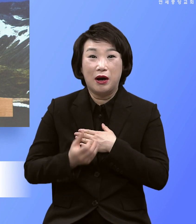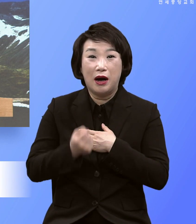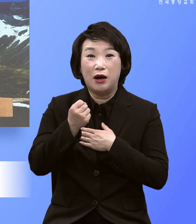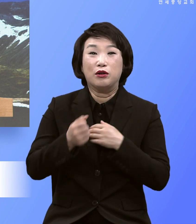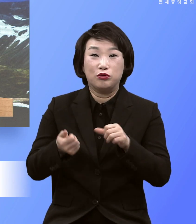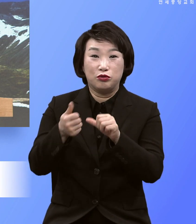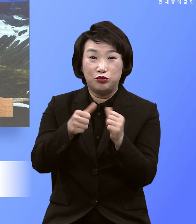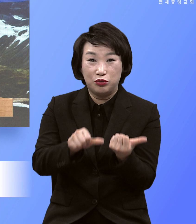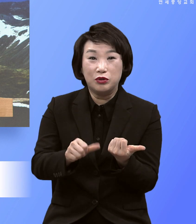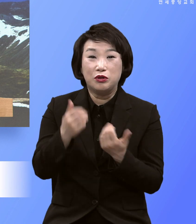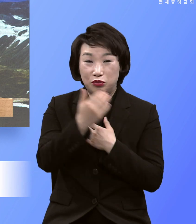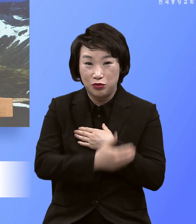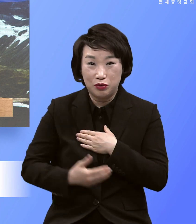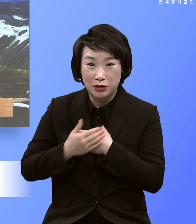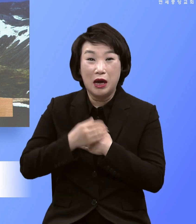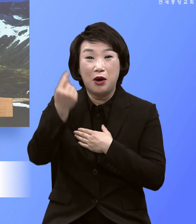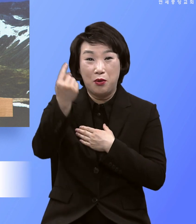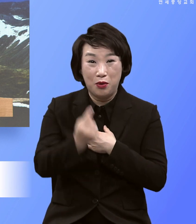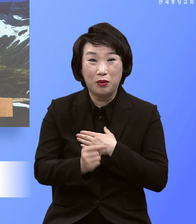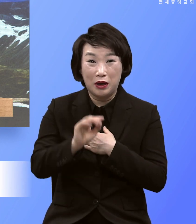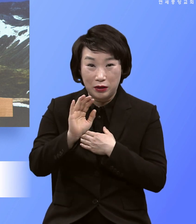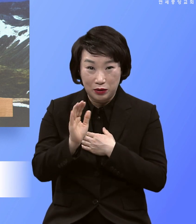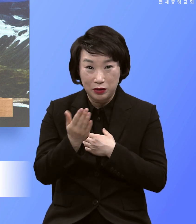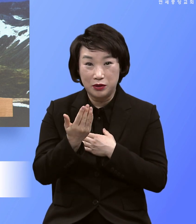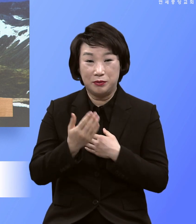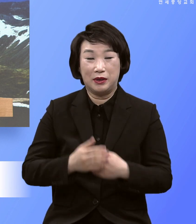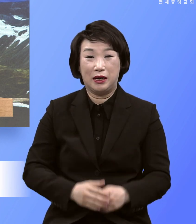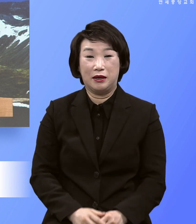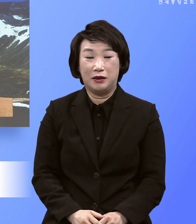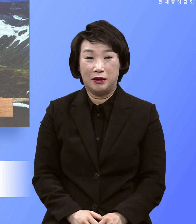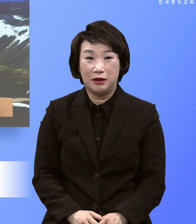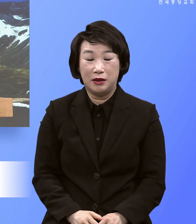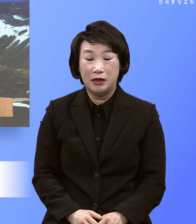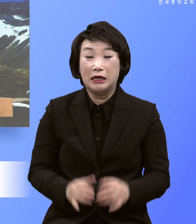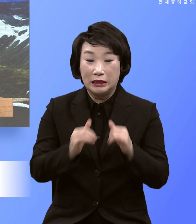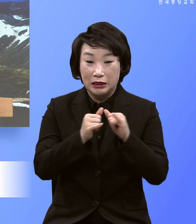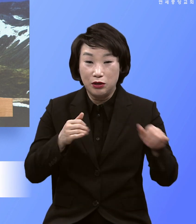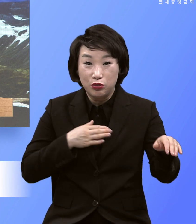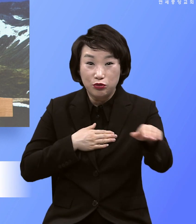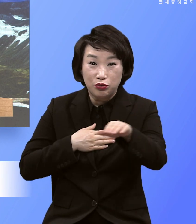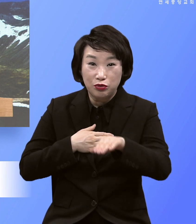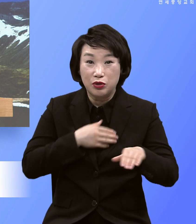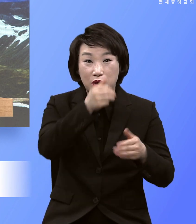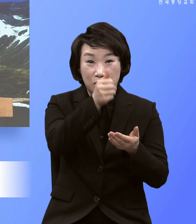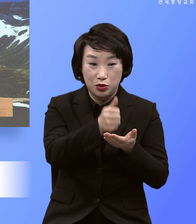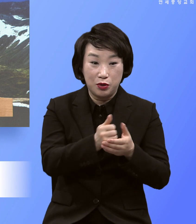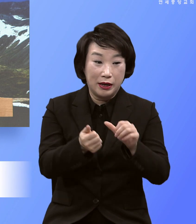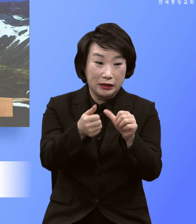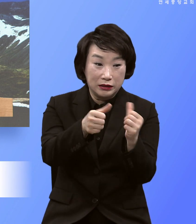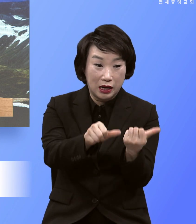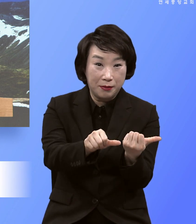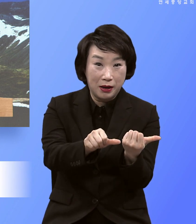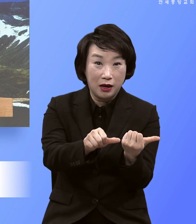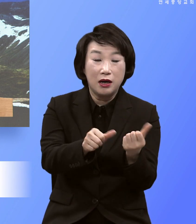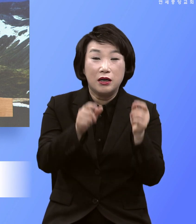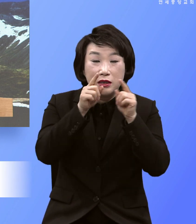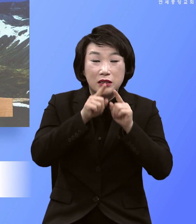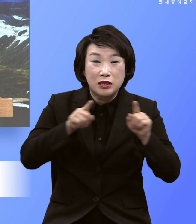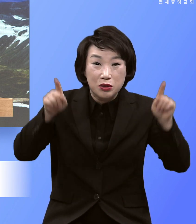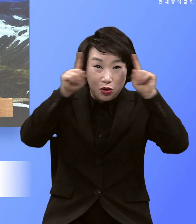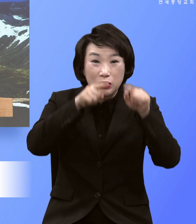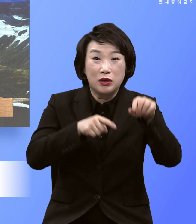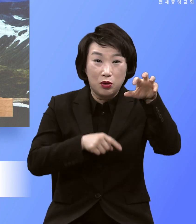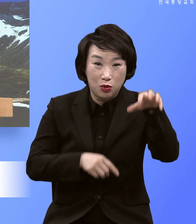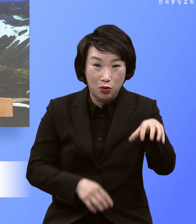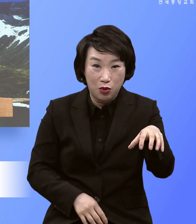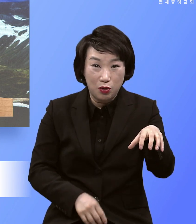입고 죽을 육체로 오셨습니다. 그래서 인류를 죄와 사망과